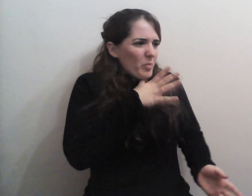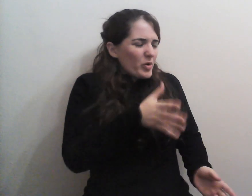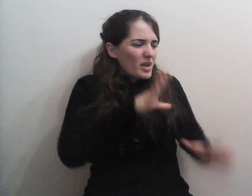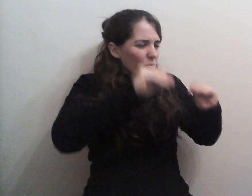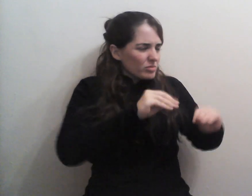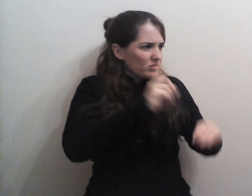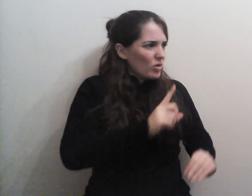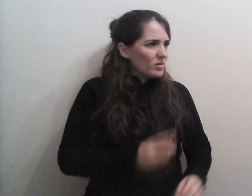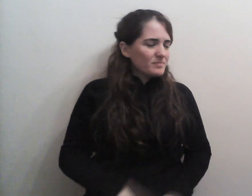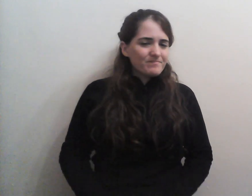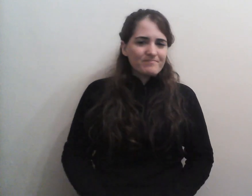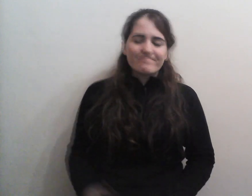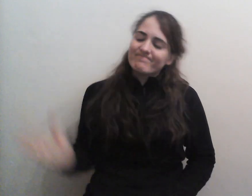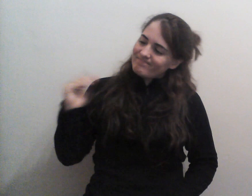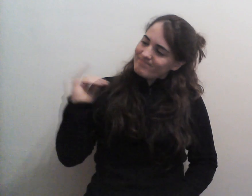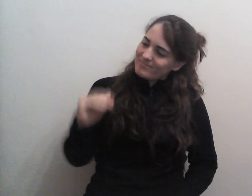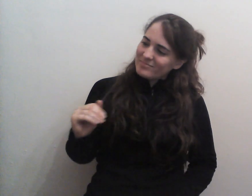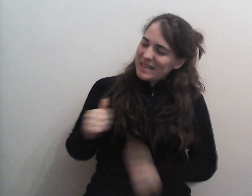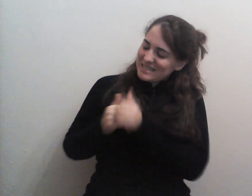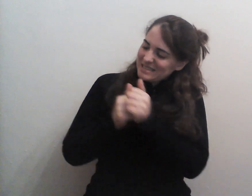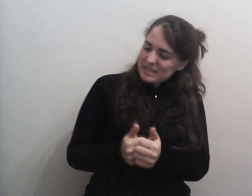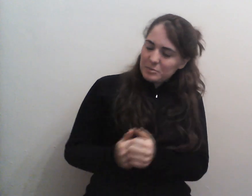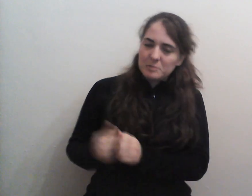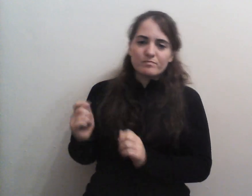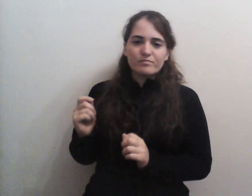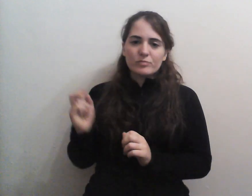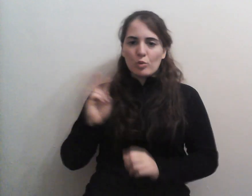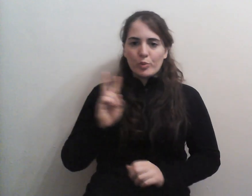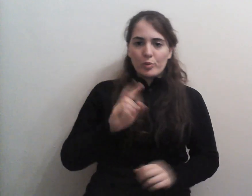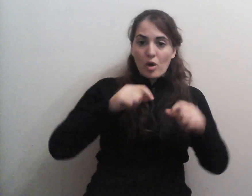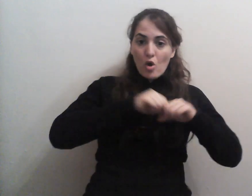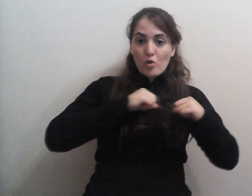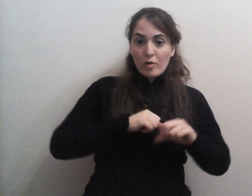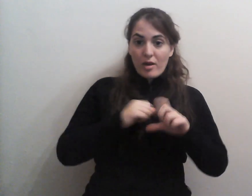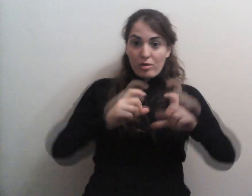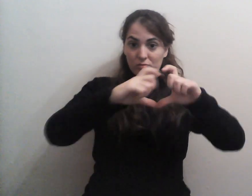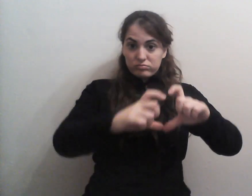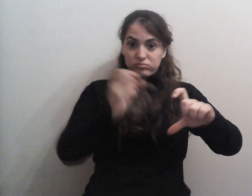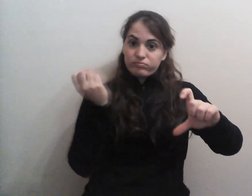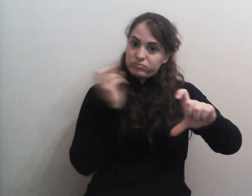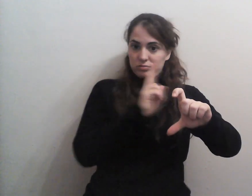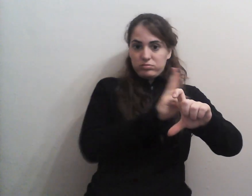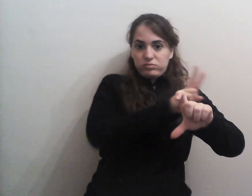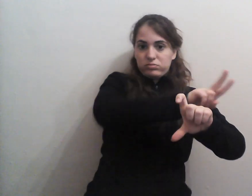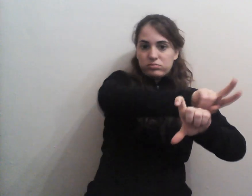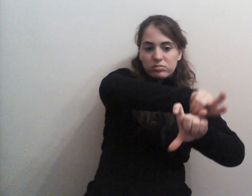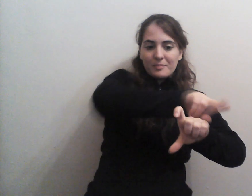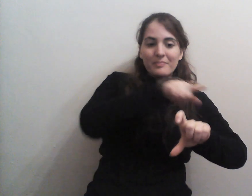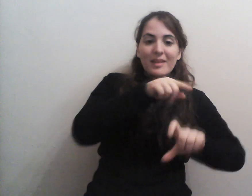conmigo. Y él va detrás del corazón del creyente y ve ahí al Señor Jesucristo encendiendo la llama de